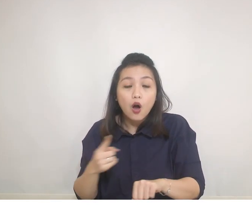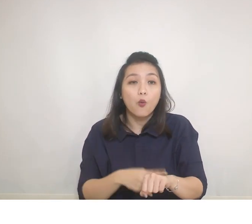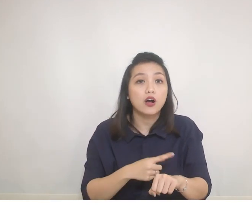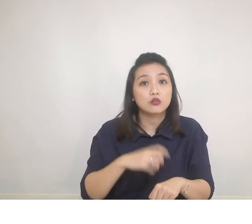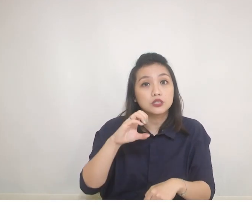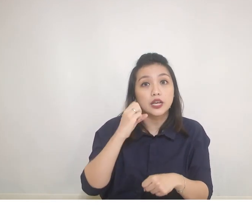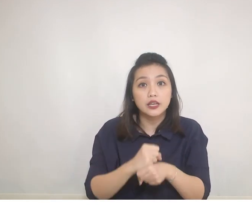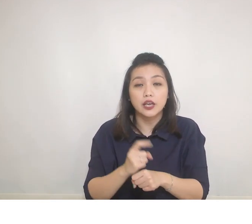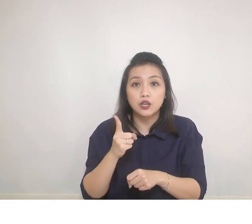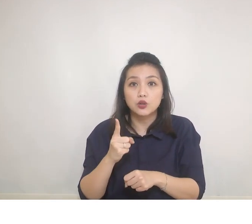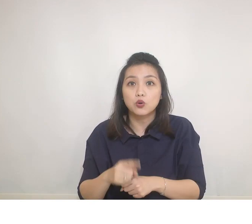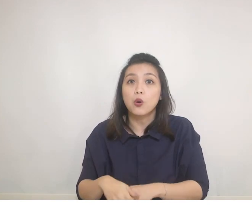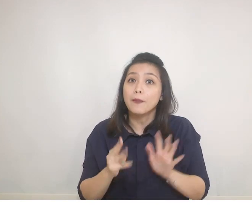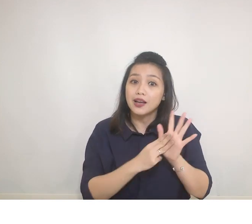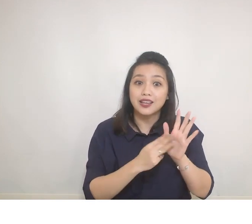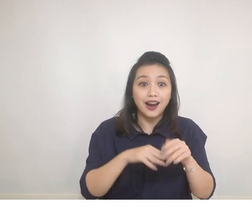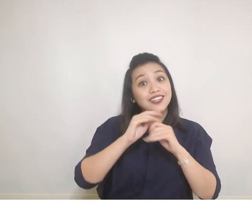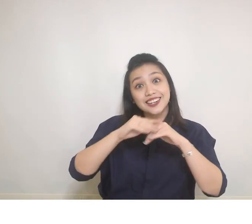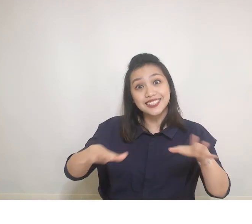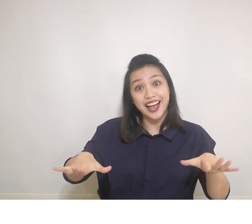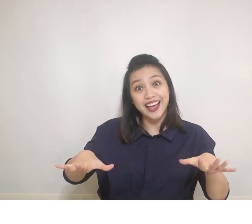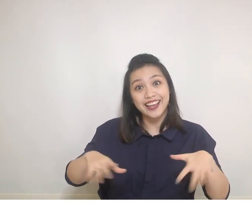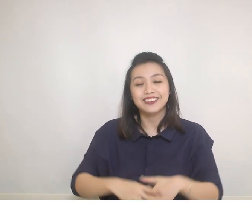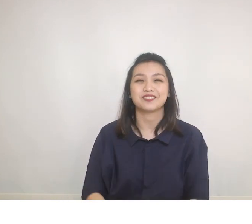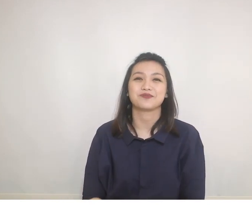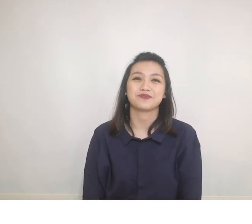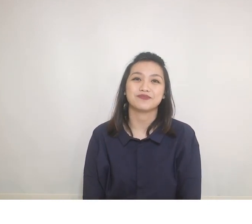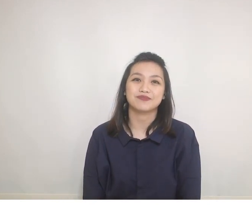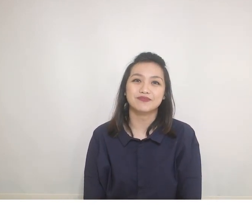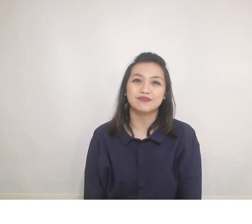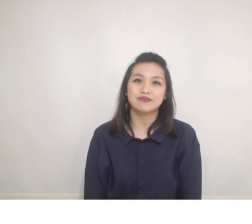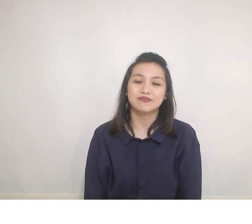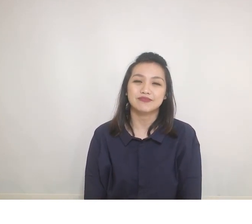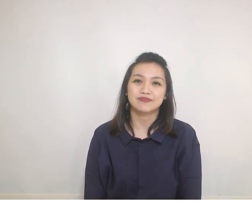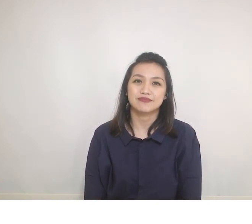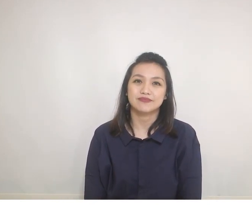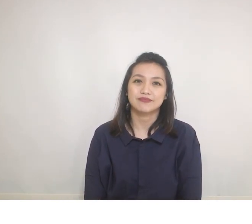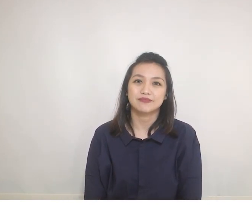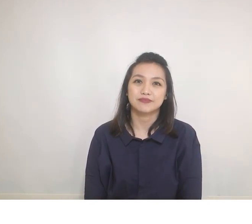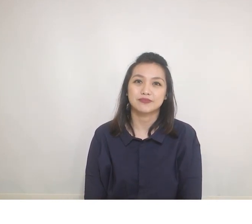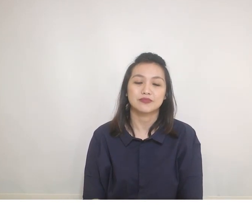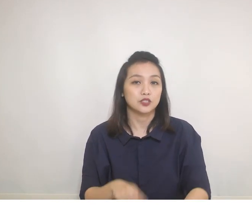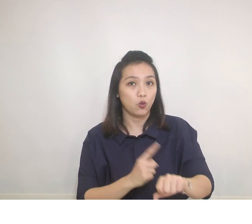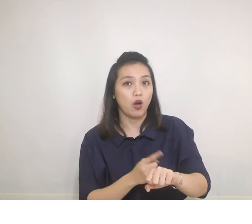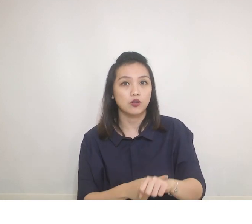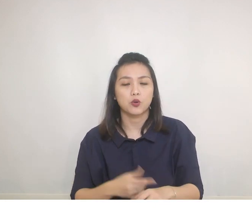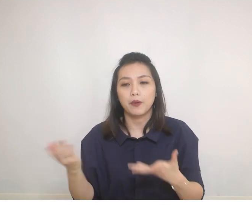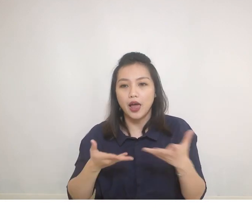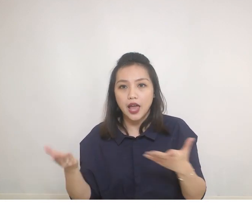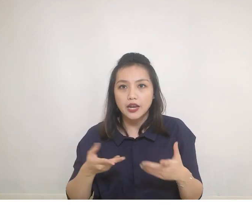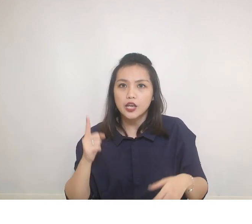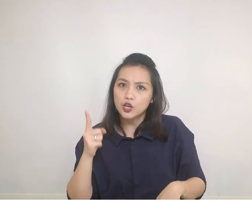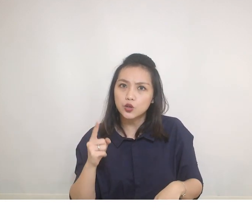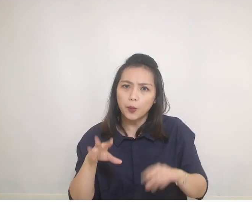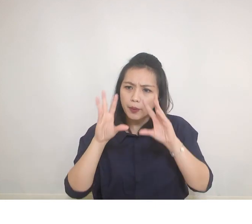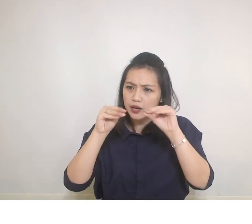Seperti security, oke. Di pekerjaan saya. Padahal posisinya jauh lebih tinggi dari security ya. Ini salah satunya